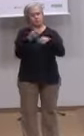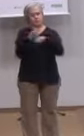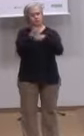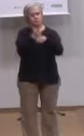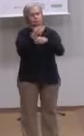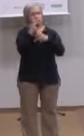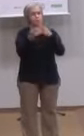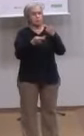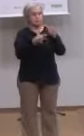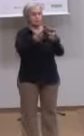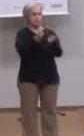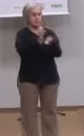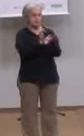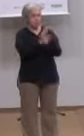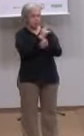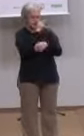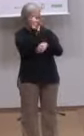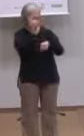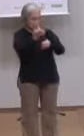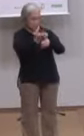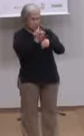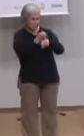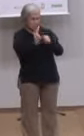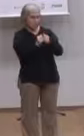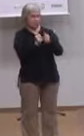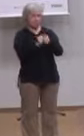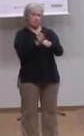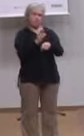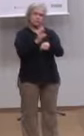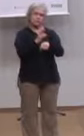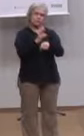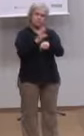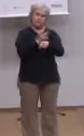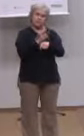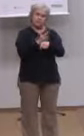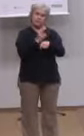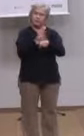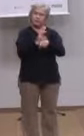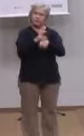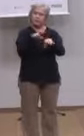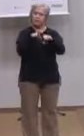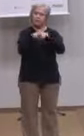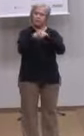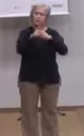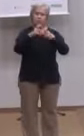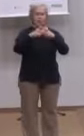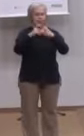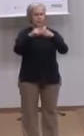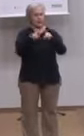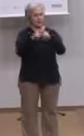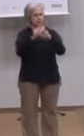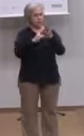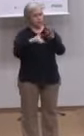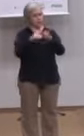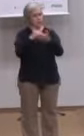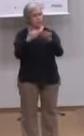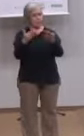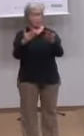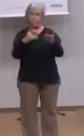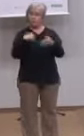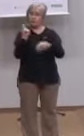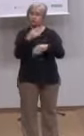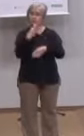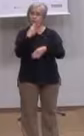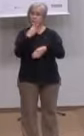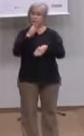aos nossos residentes, as pessoas que passam por lá, das outras graduações, dos seminários que nós fazemos, que quanto mais a gente